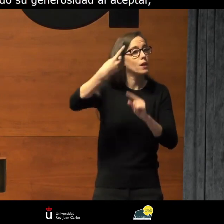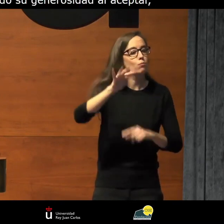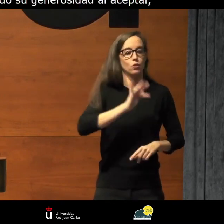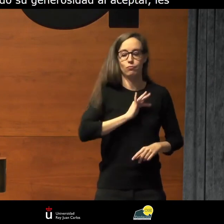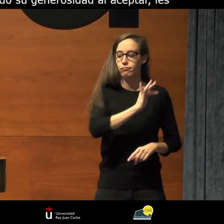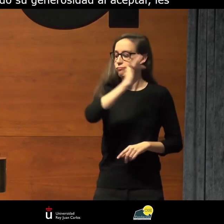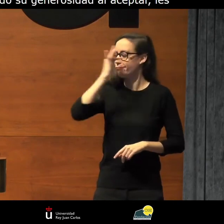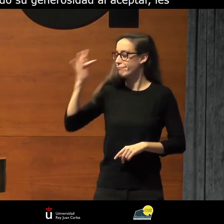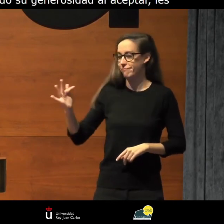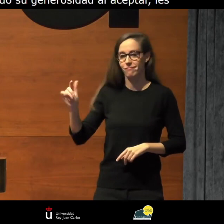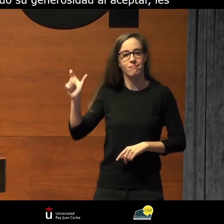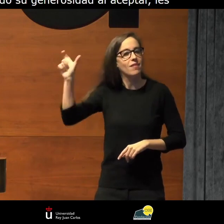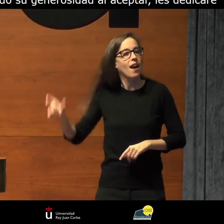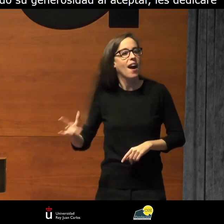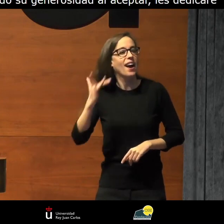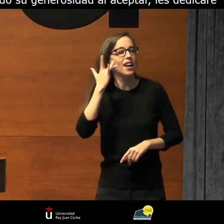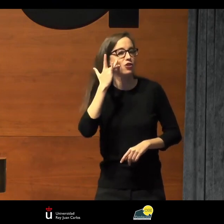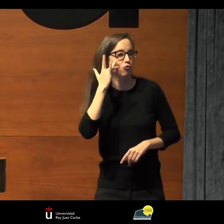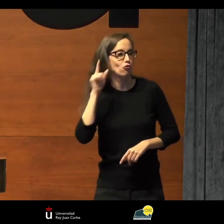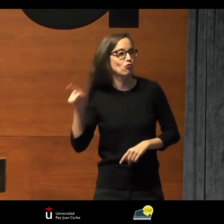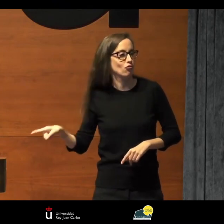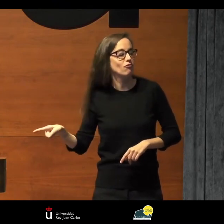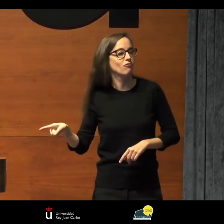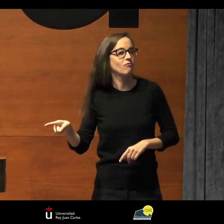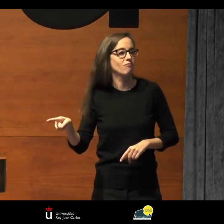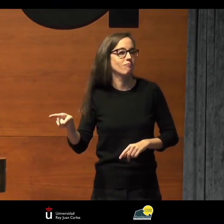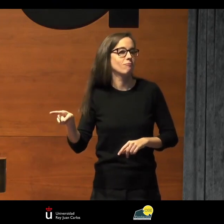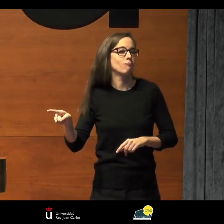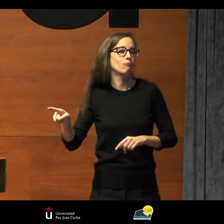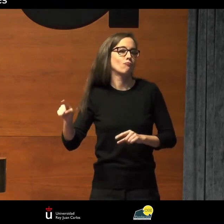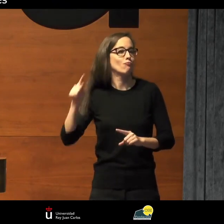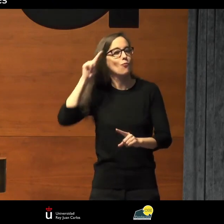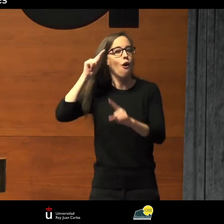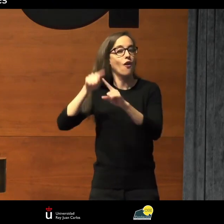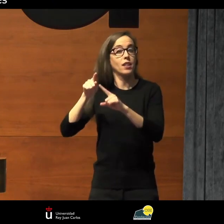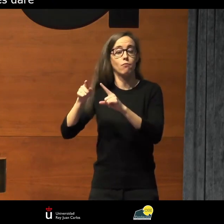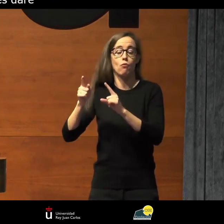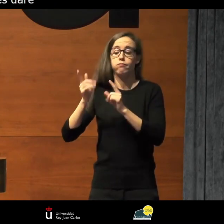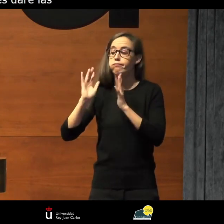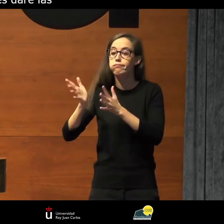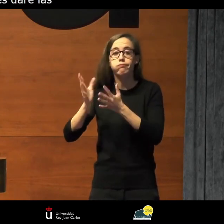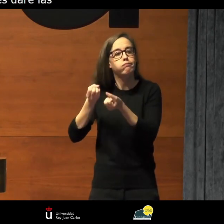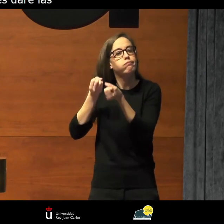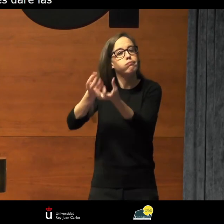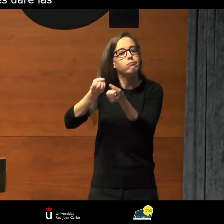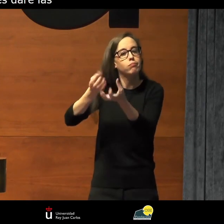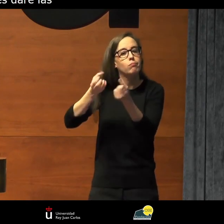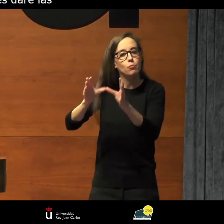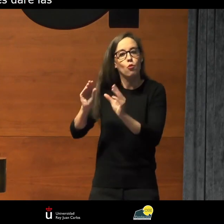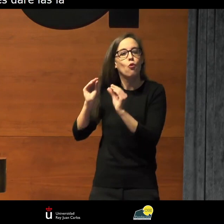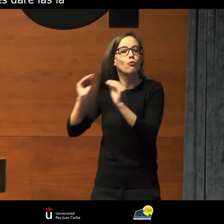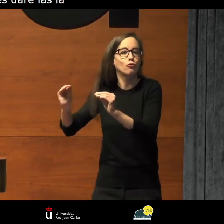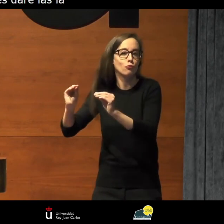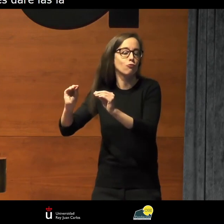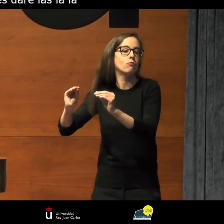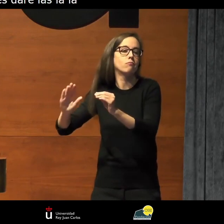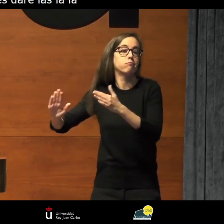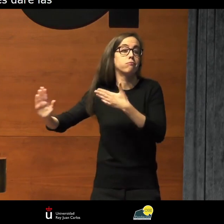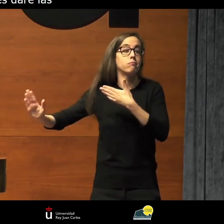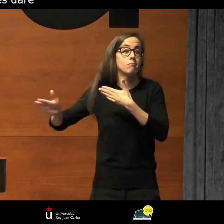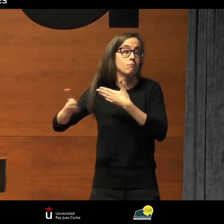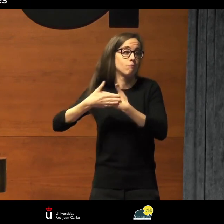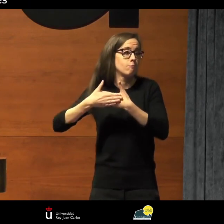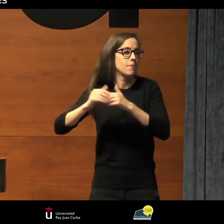palabra a Jesús para que nos dedique las que crea conveniente y pase